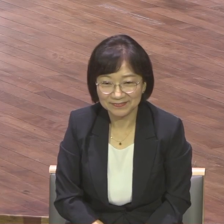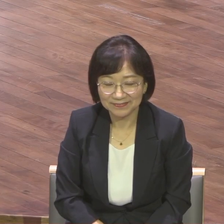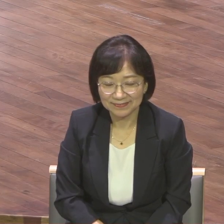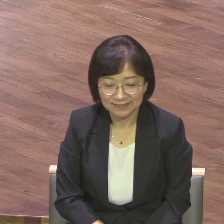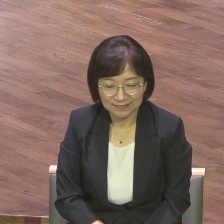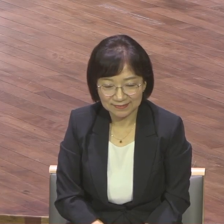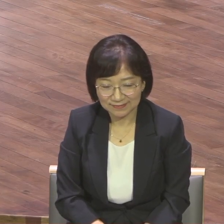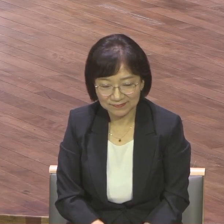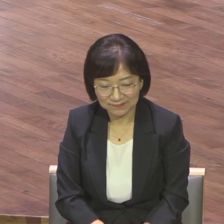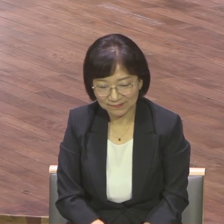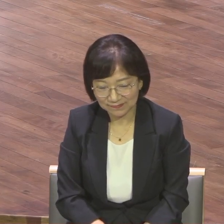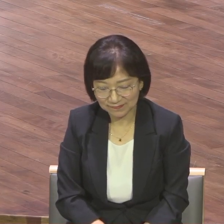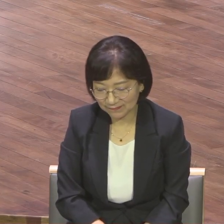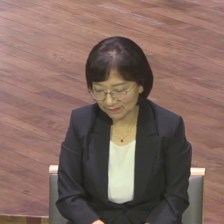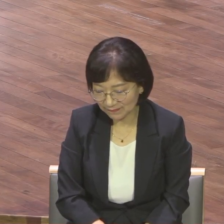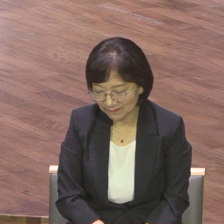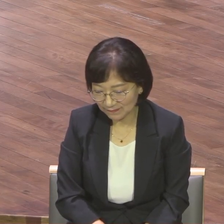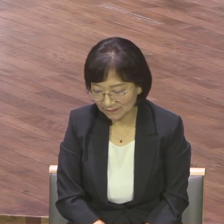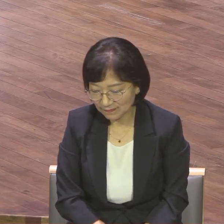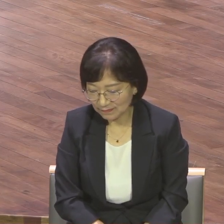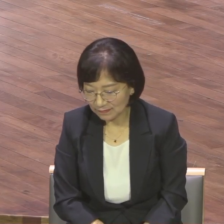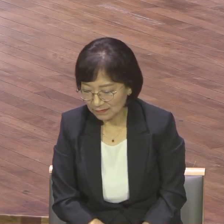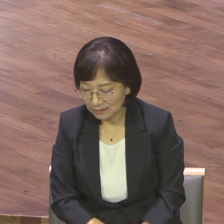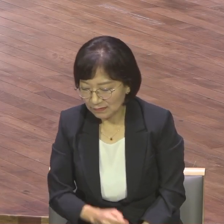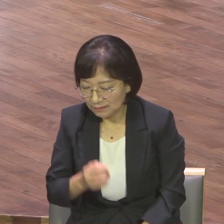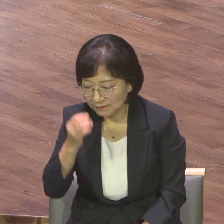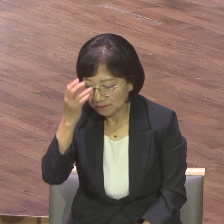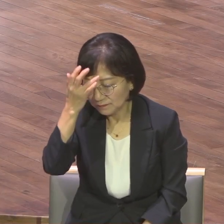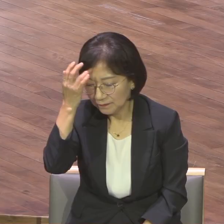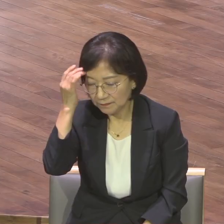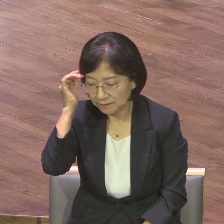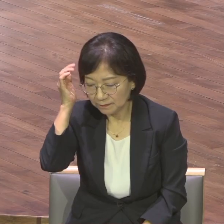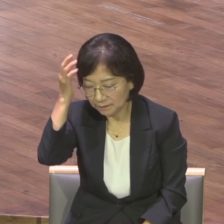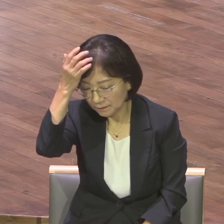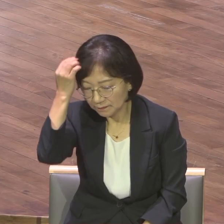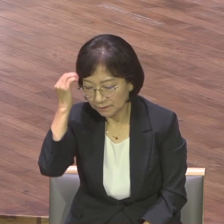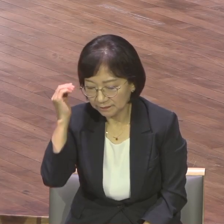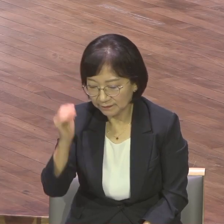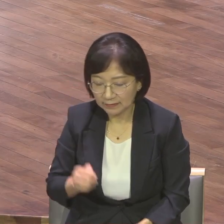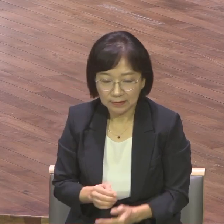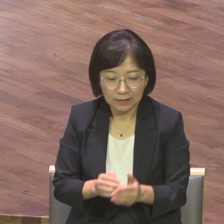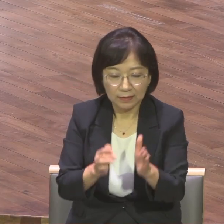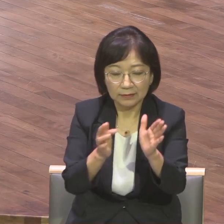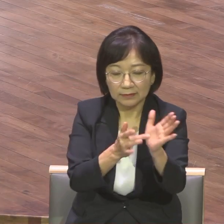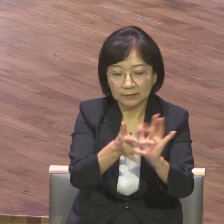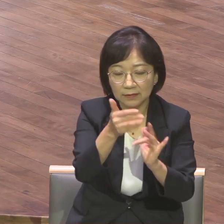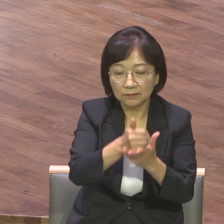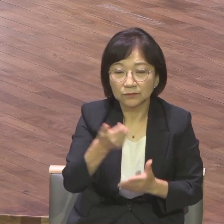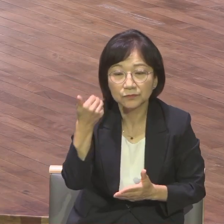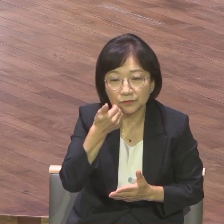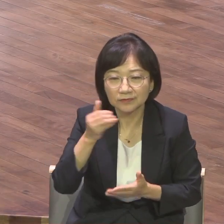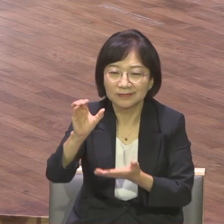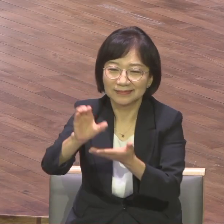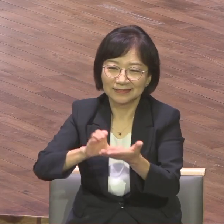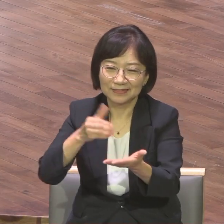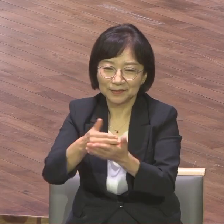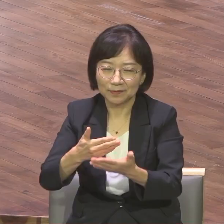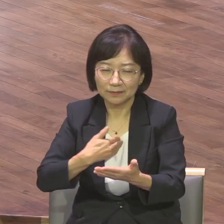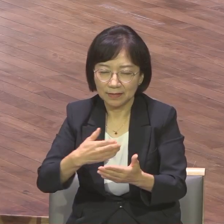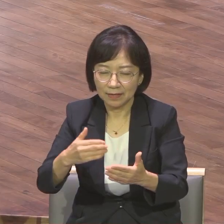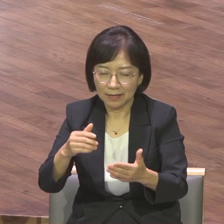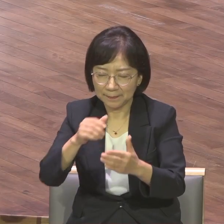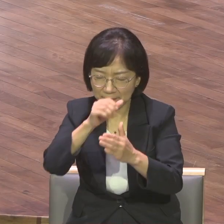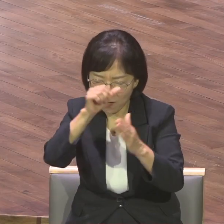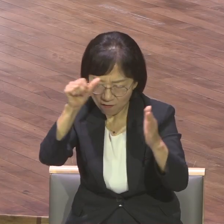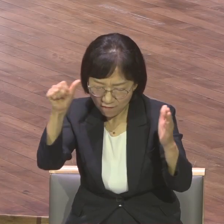그것이 어떻게 나타났냐? 바로 현장에서 나타납니다. 예수가 그리스도 내 인생의 모든 문제 해결자